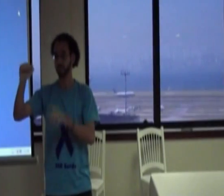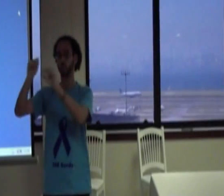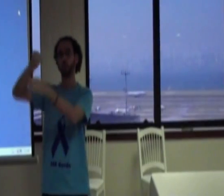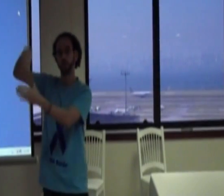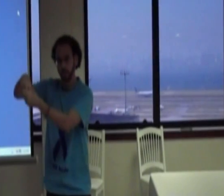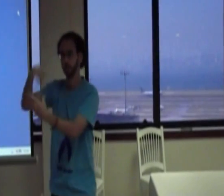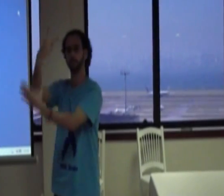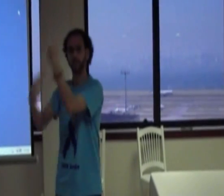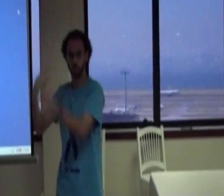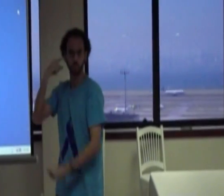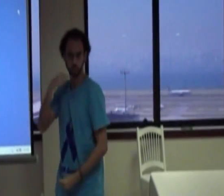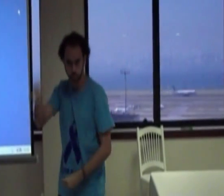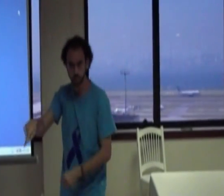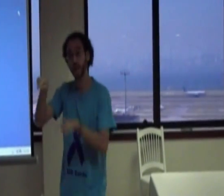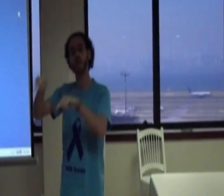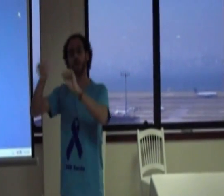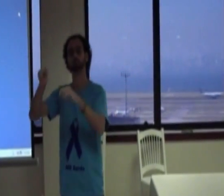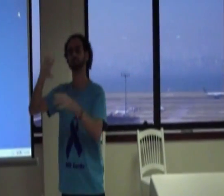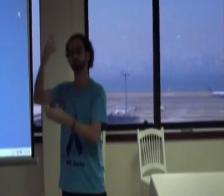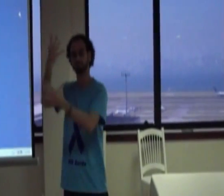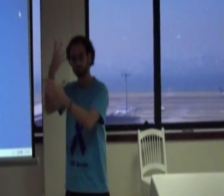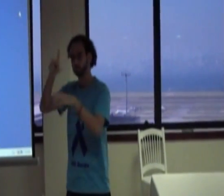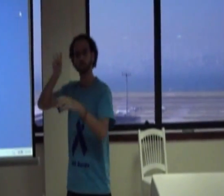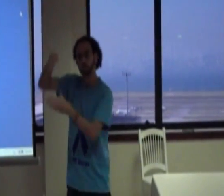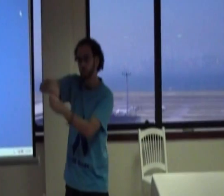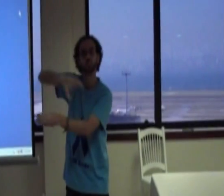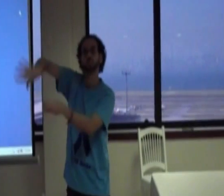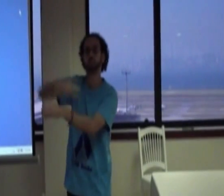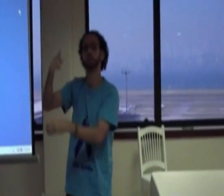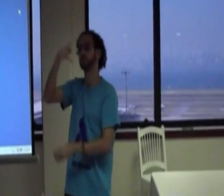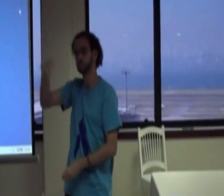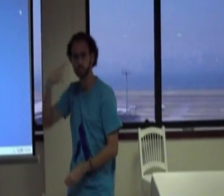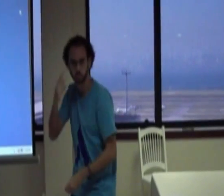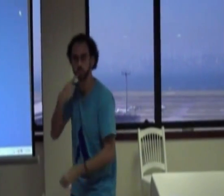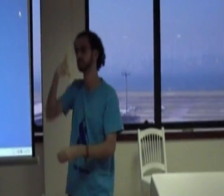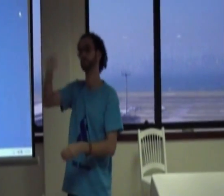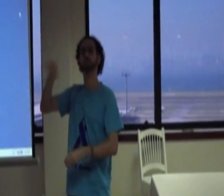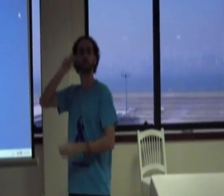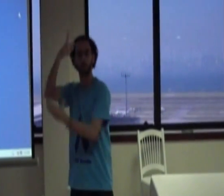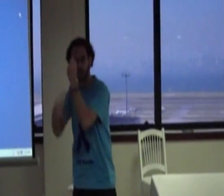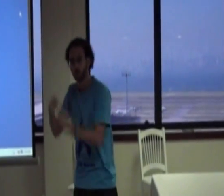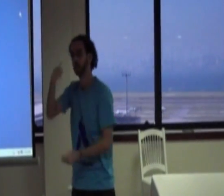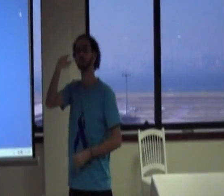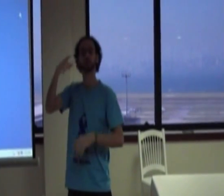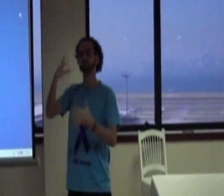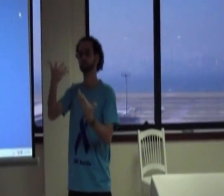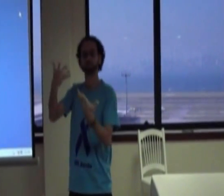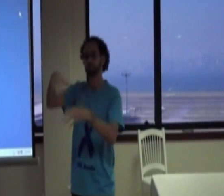e a escola especial, como está sendo colocada, onde nessas escolas até então